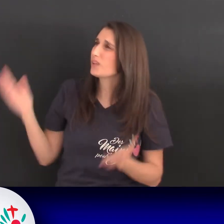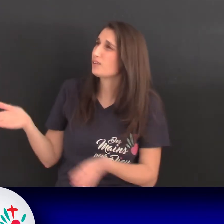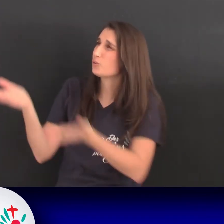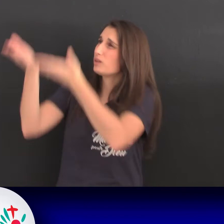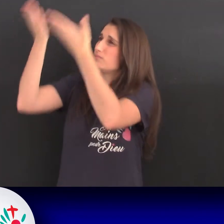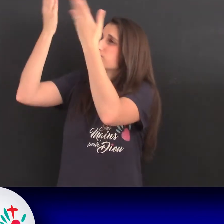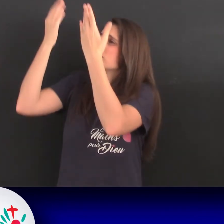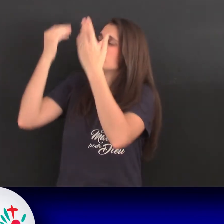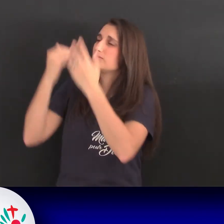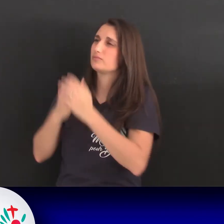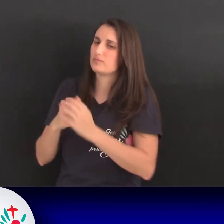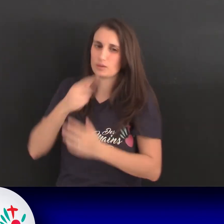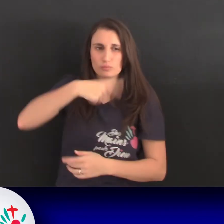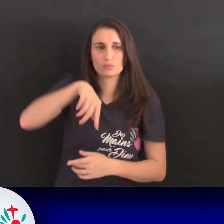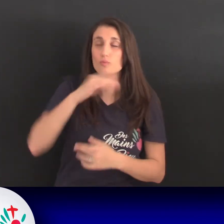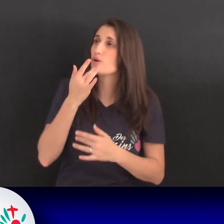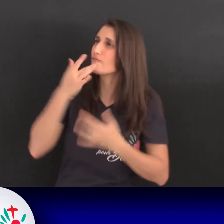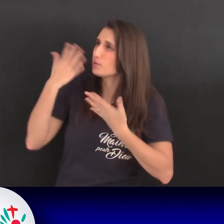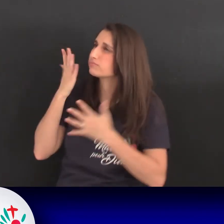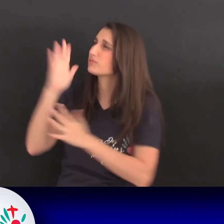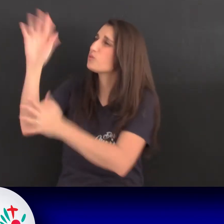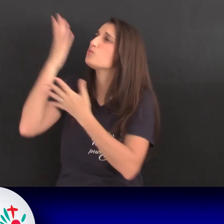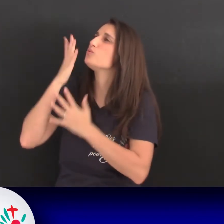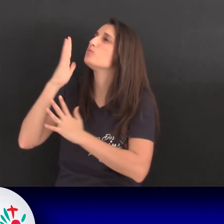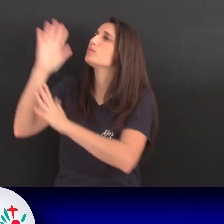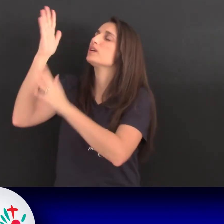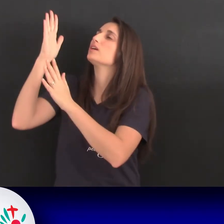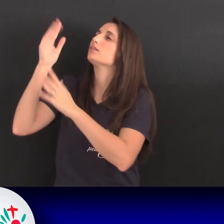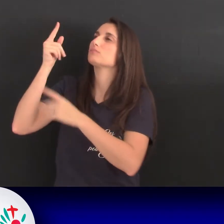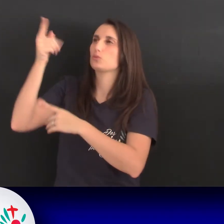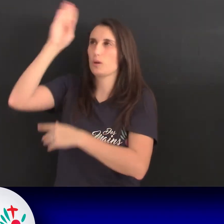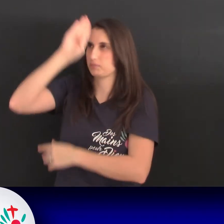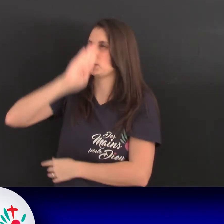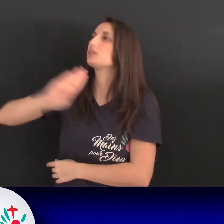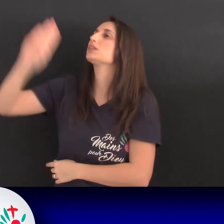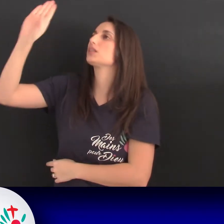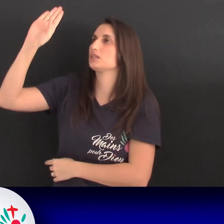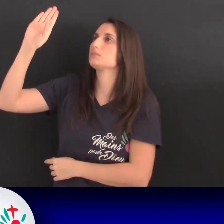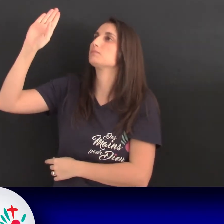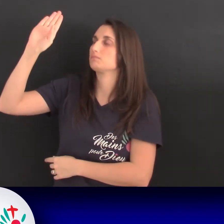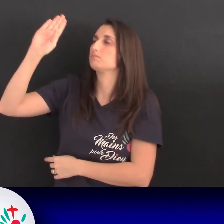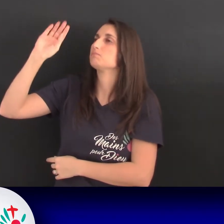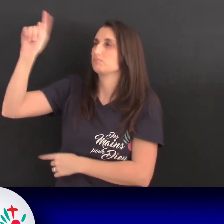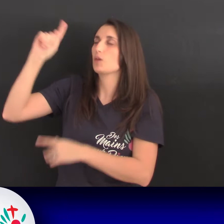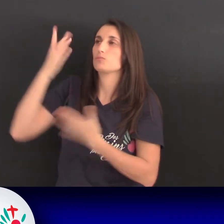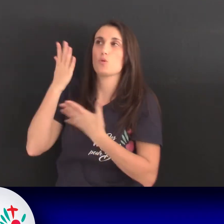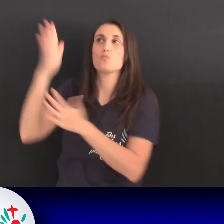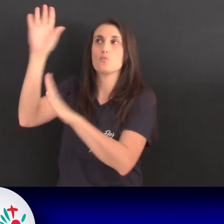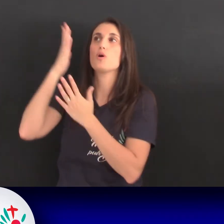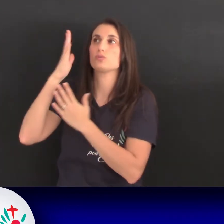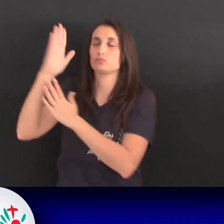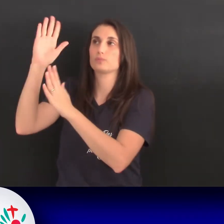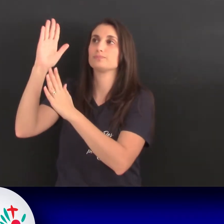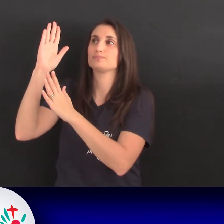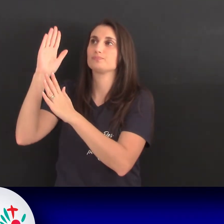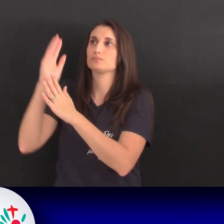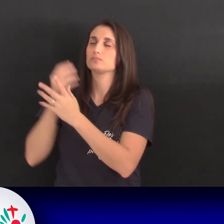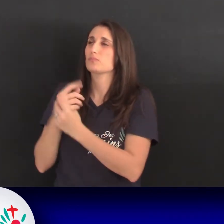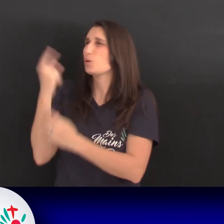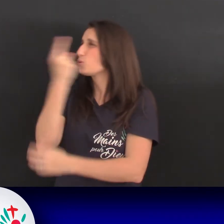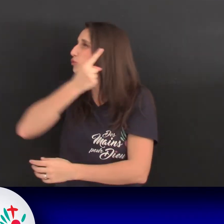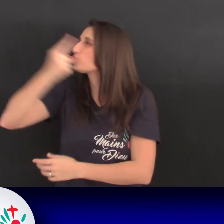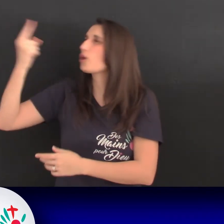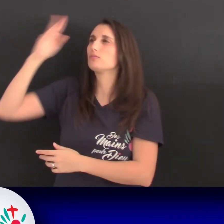à travers ce temps de louange que nous voulons t'offrir, car tu es digne de louange, car toi seul es digne, Seigneur,